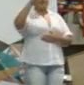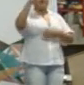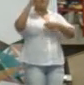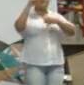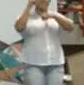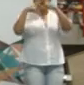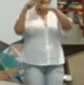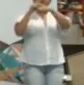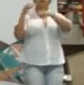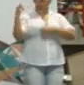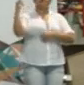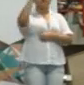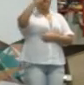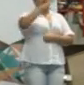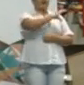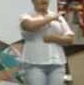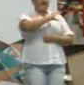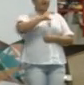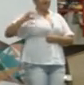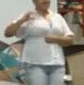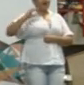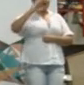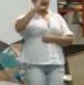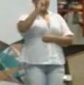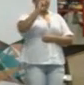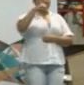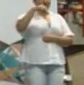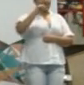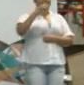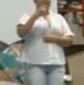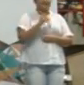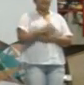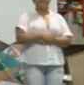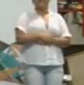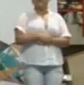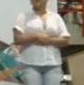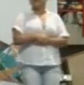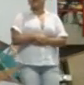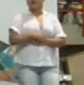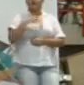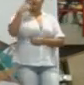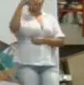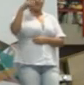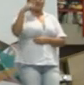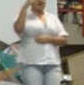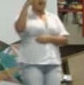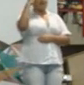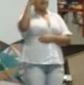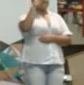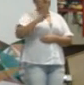Né não? Muito bem. Vocês vão pra Harvard. Agora, se disser assim, ó. Eu.